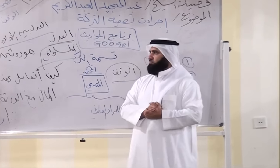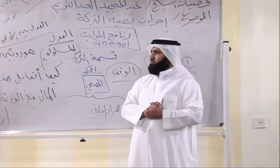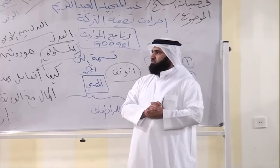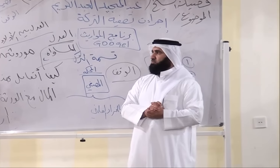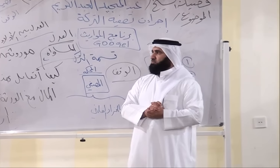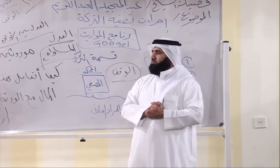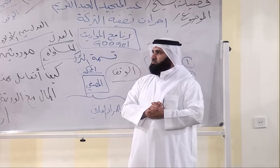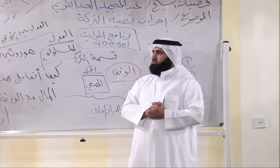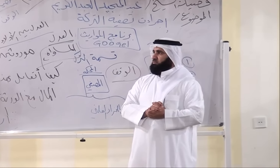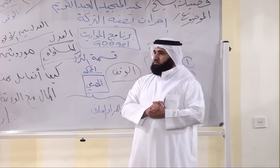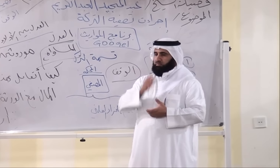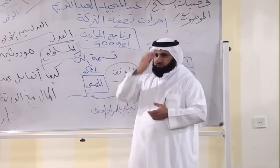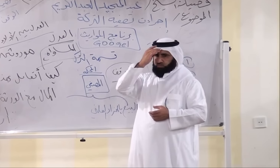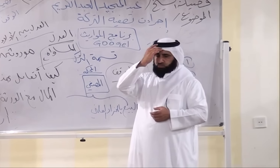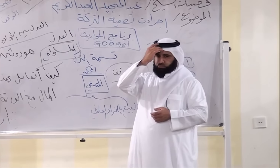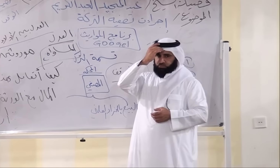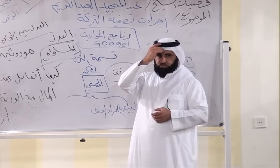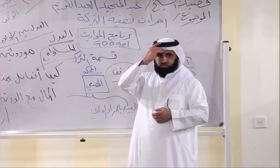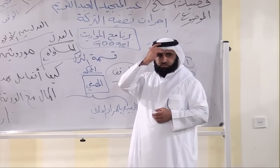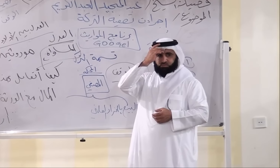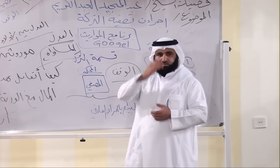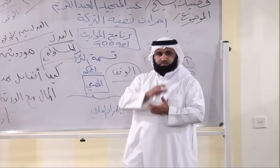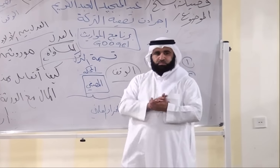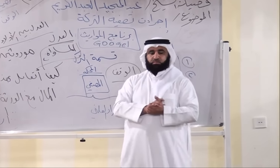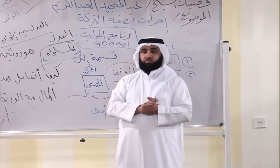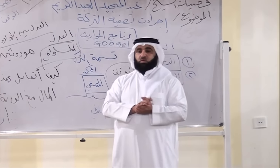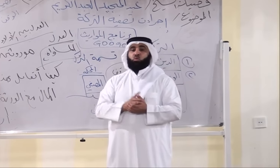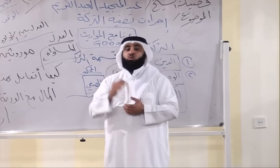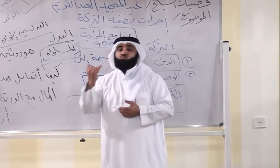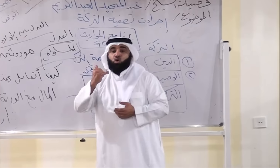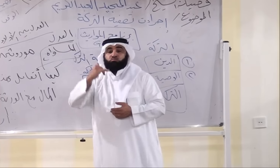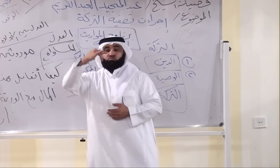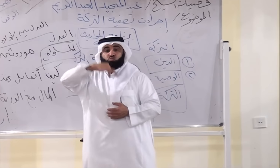أول أمر متعلقة بالاحتياجات،